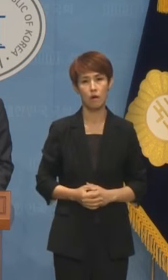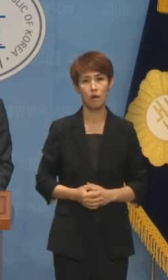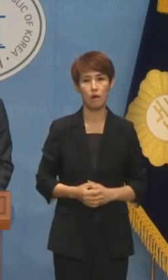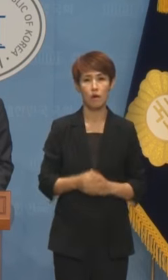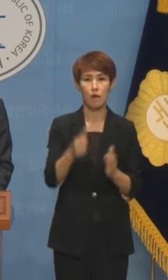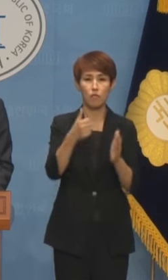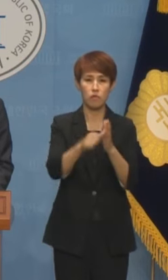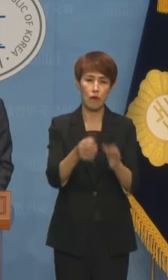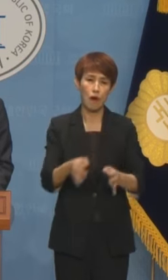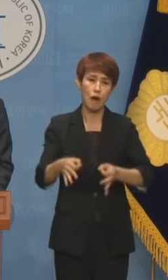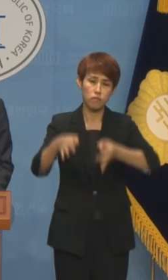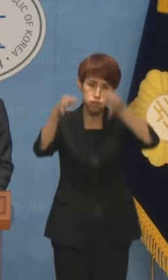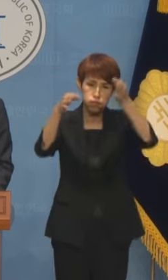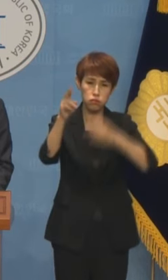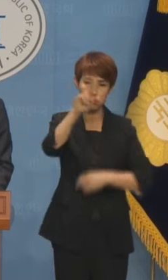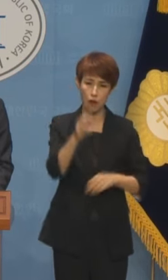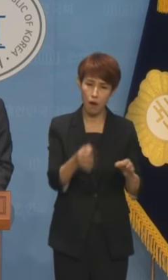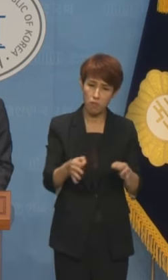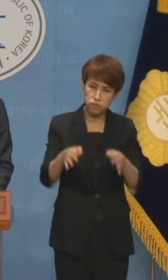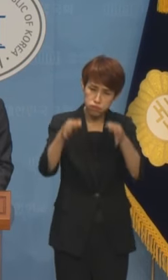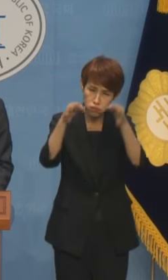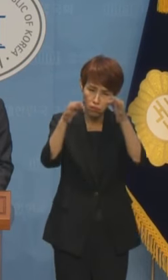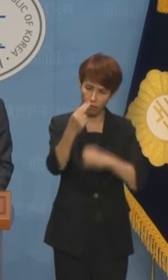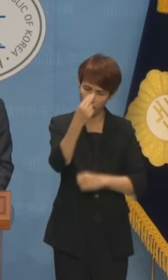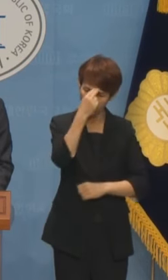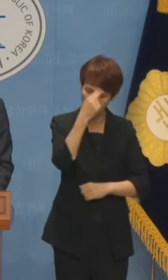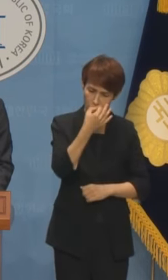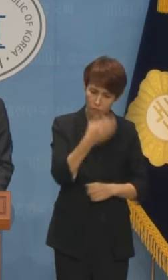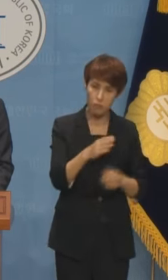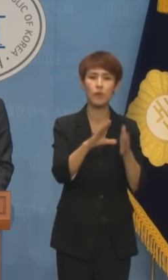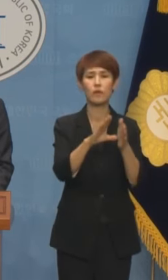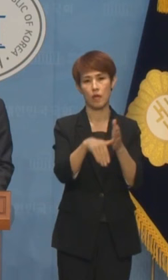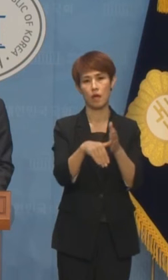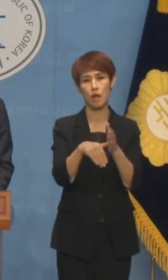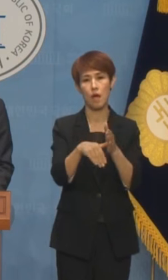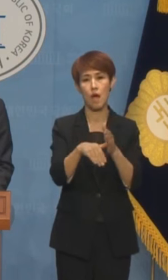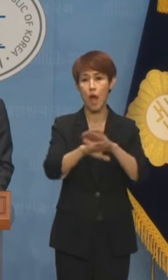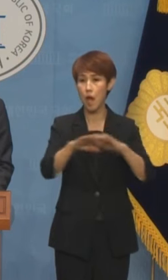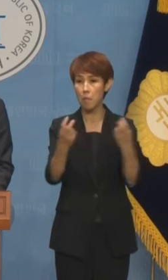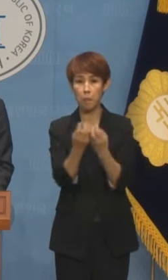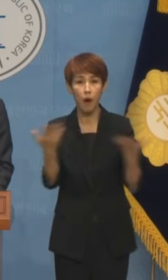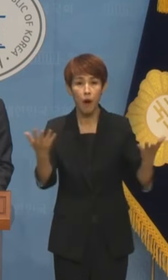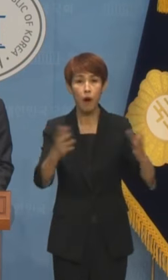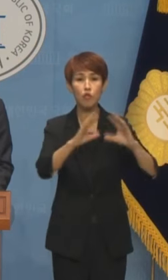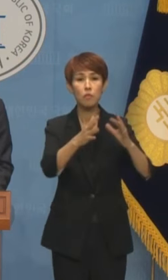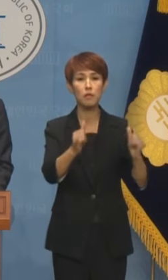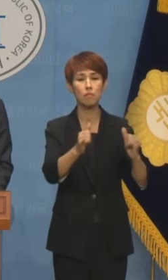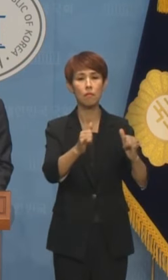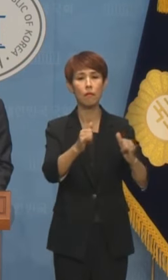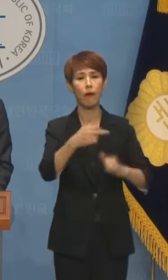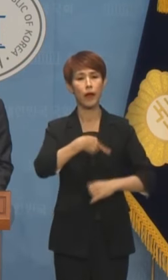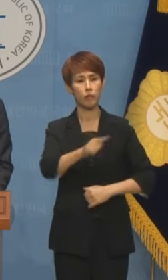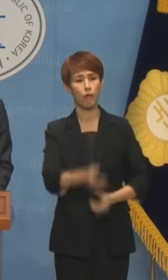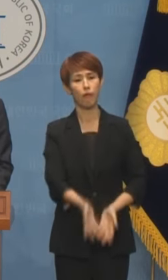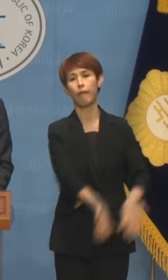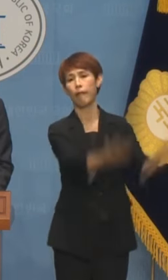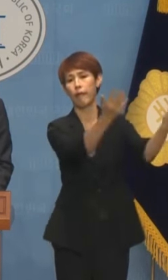고물가, 고금리, 고환율의 민생경제 위기에 대책도 없이 국민을 각자 도생으로